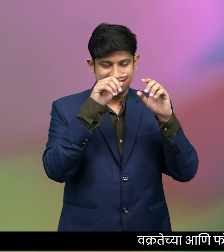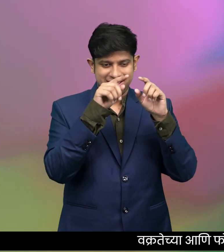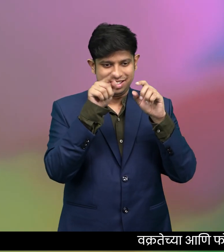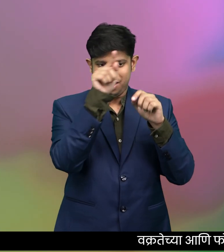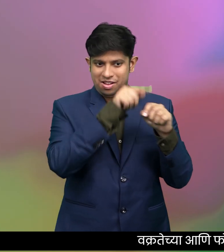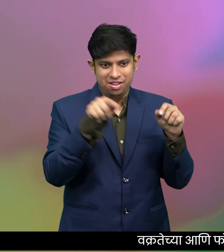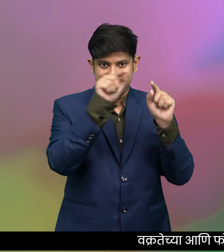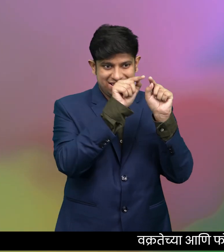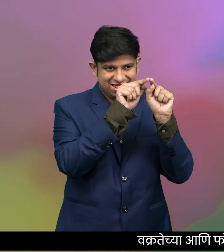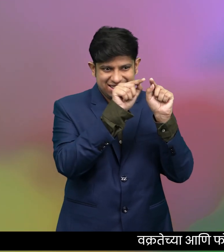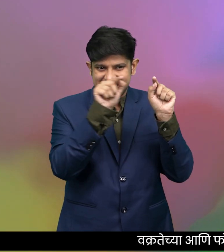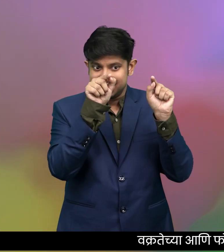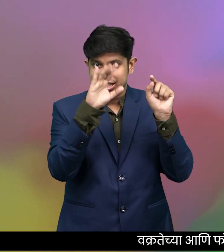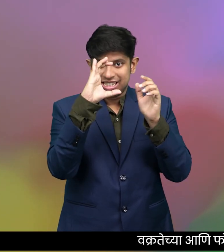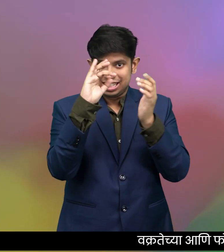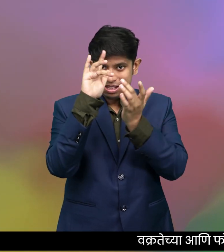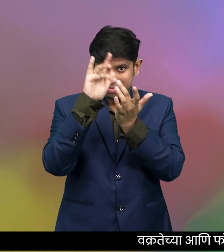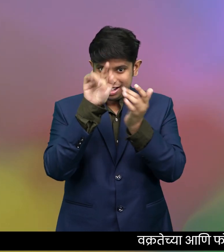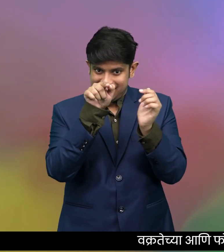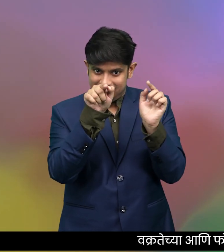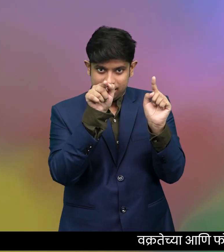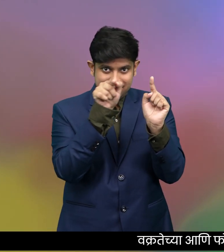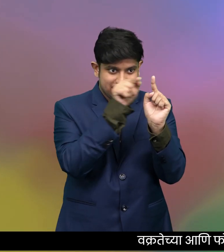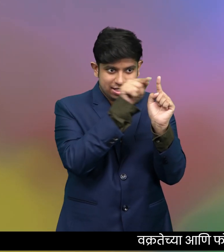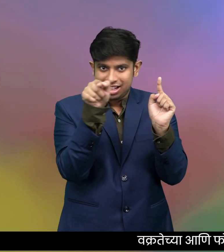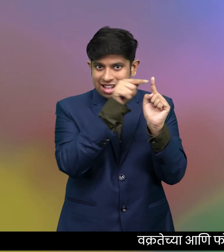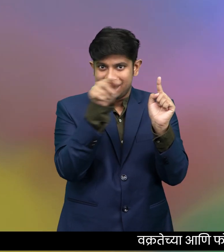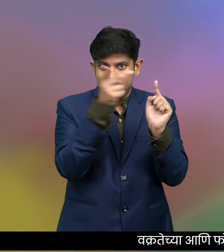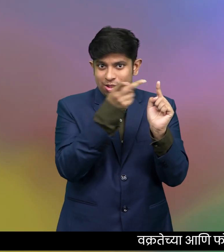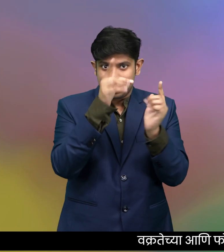between वक्रतेच्या curvature आणि and फोकसच्या focus मध्ये, C सी and आणि F. एफ मध्ये,